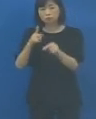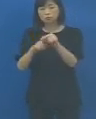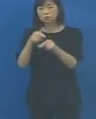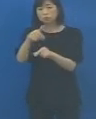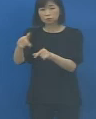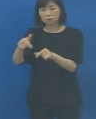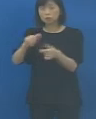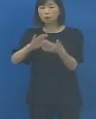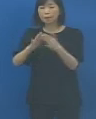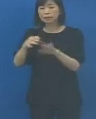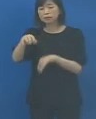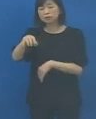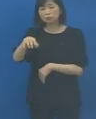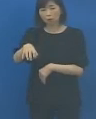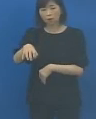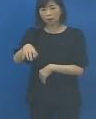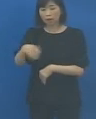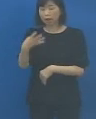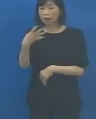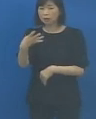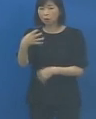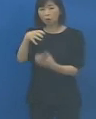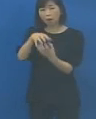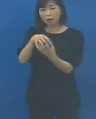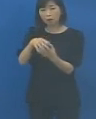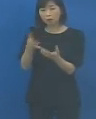で4箱提供してい